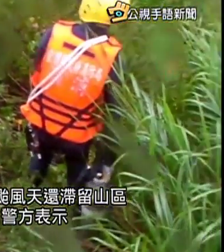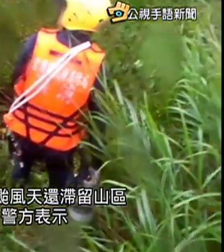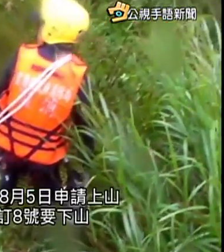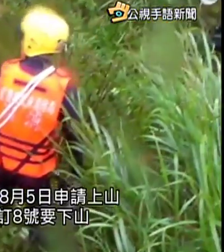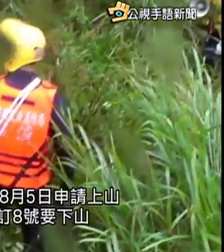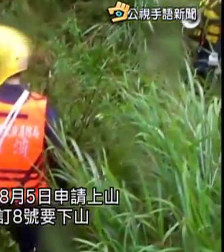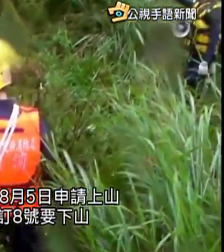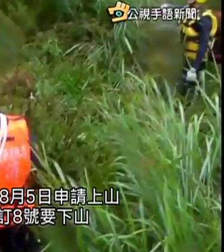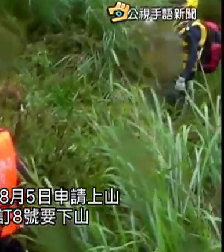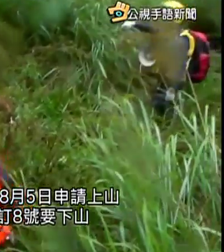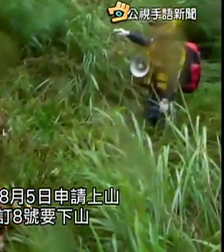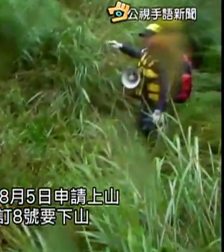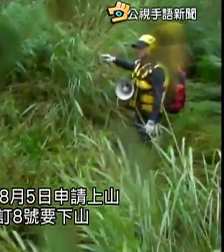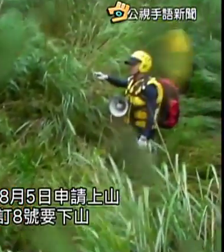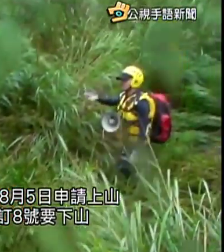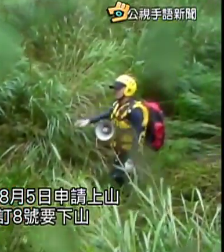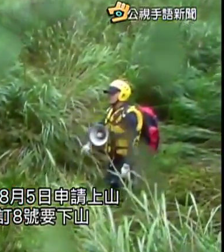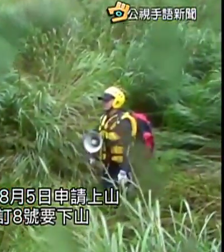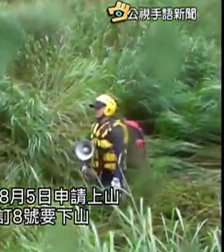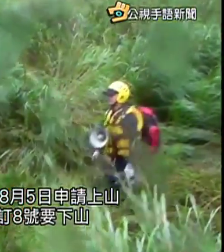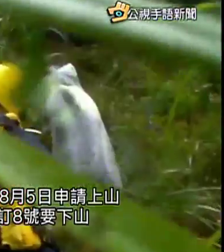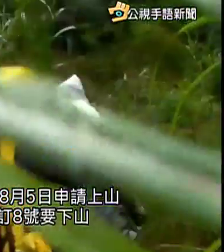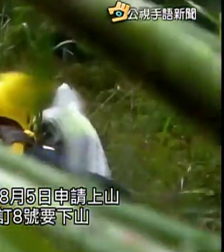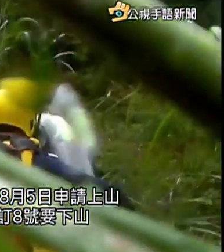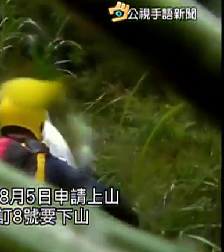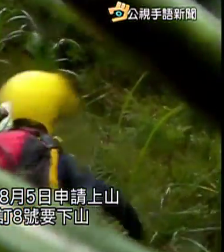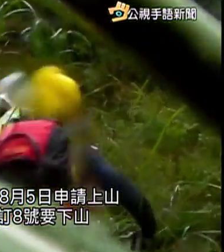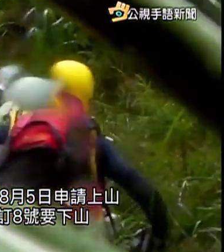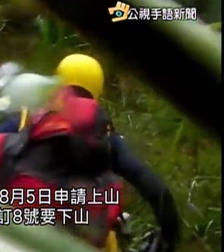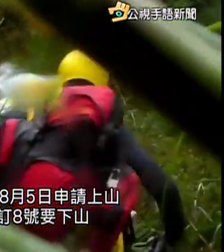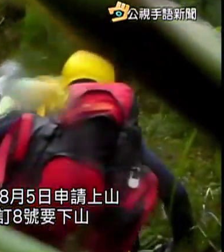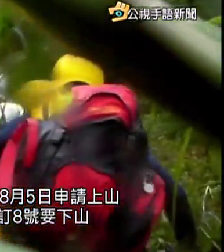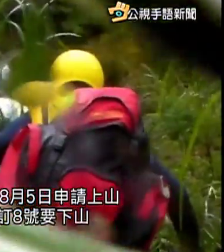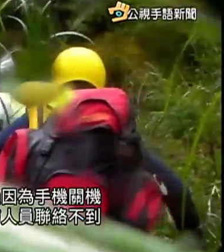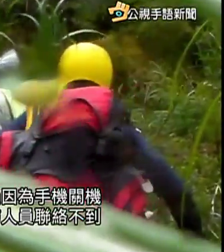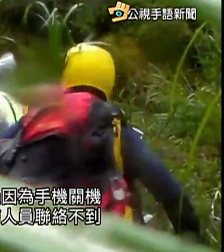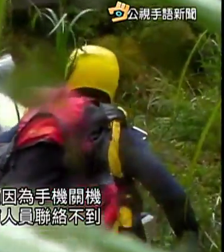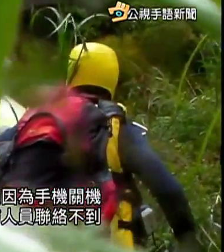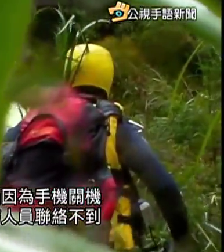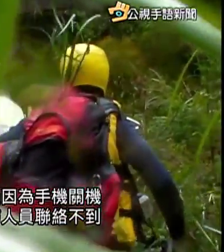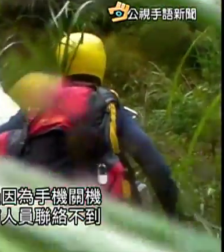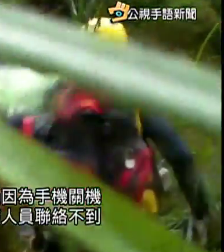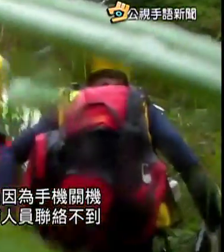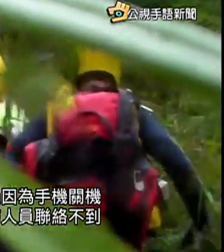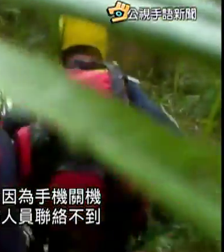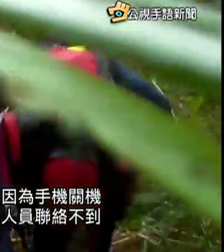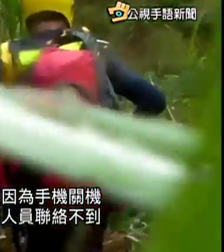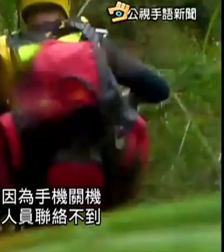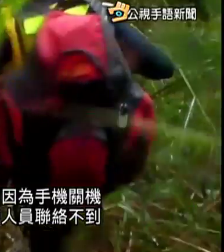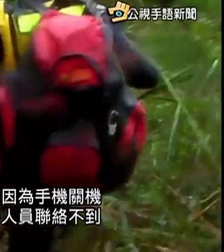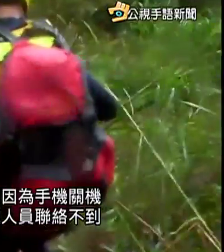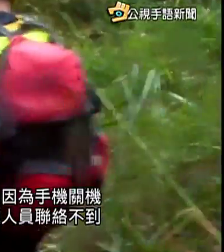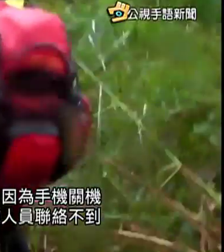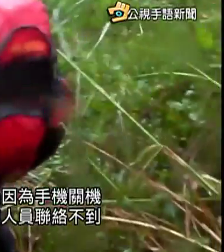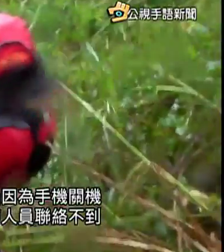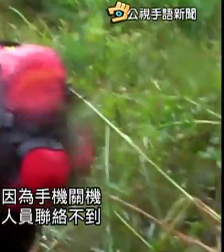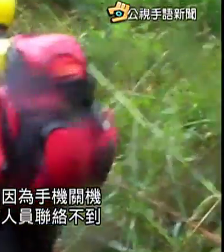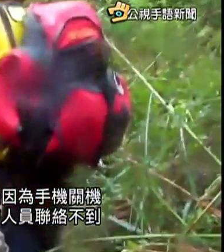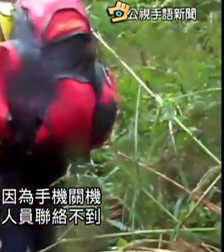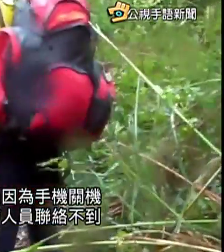人8月5号申请上山，原定8号要下山，不过因为手机关机，消防员联络不到，等到